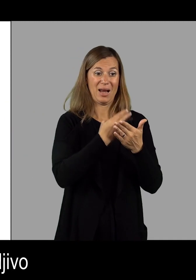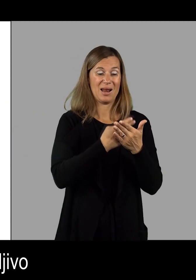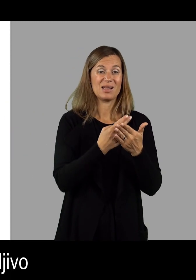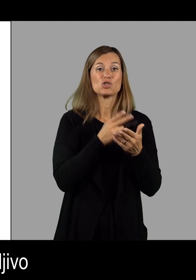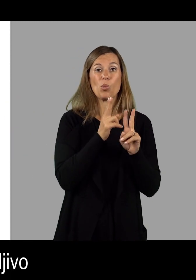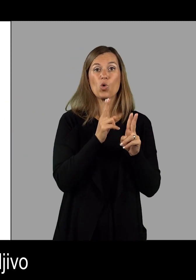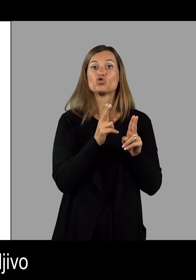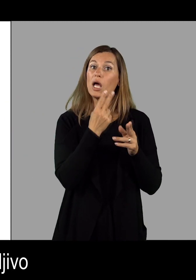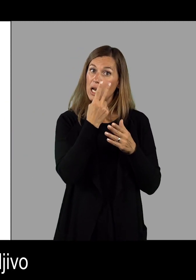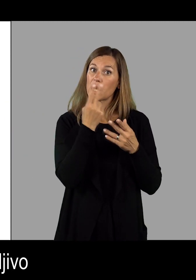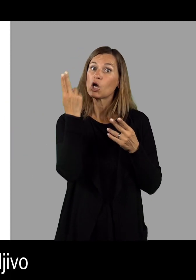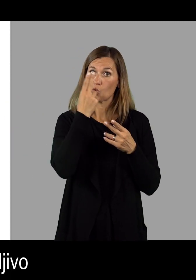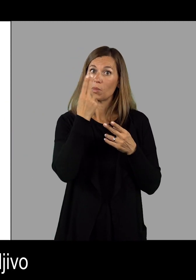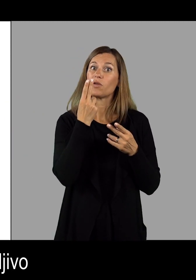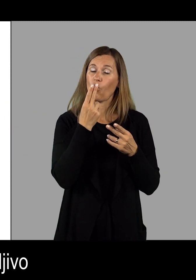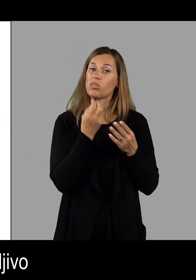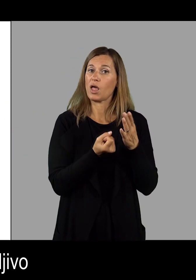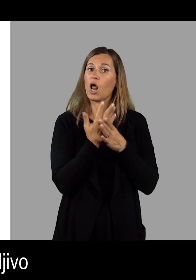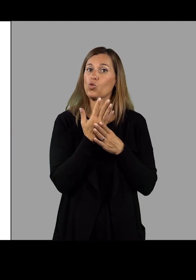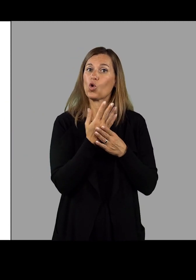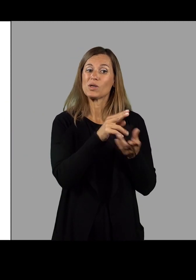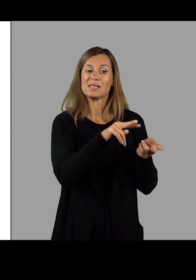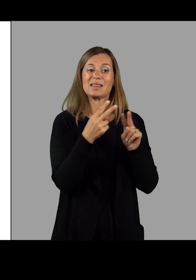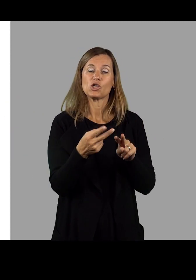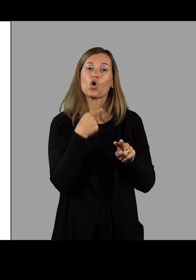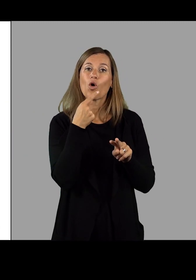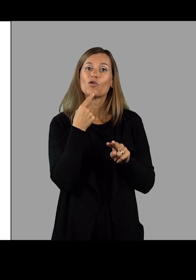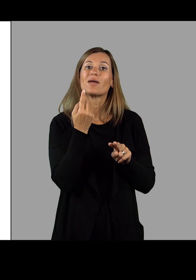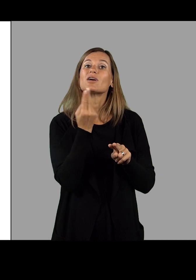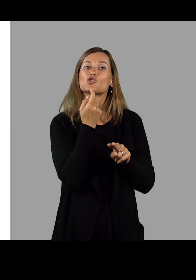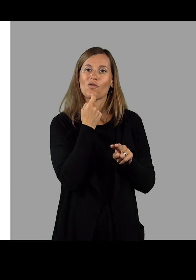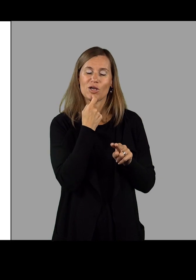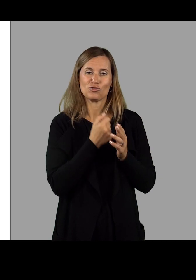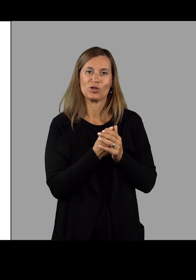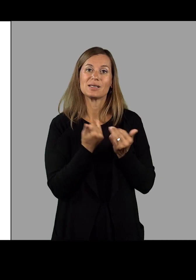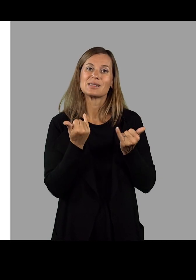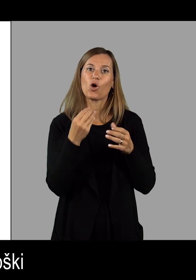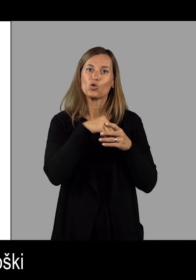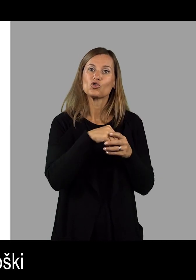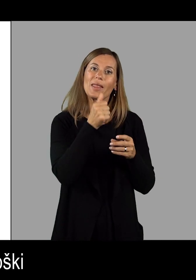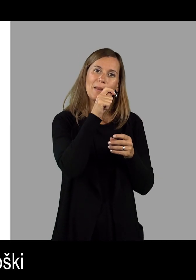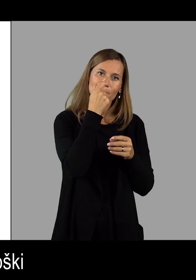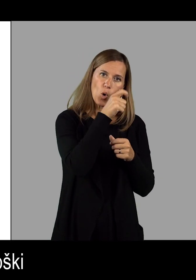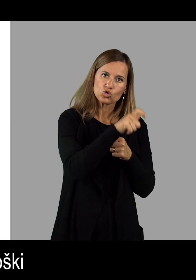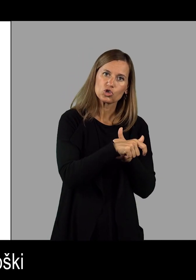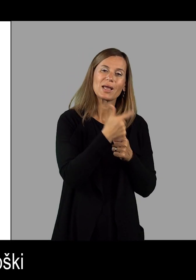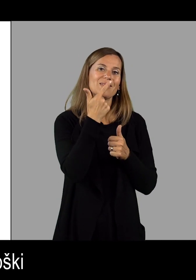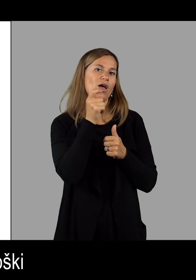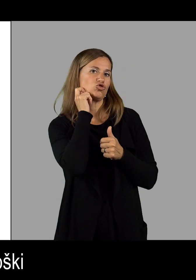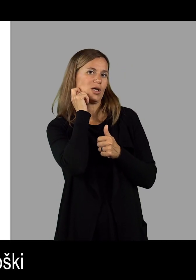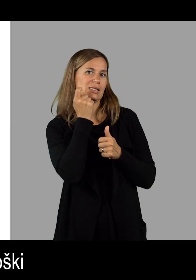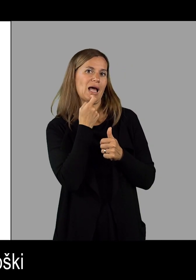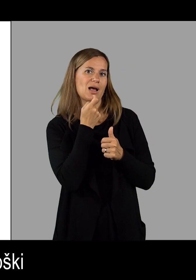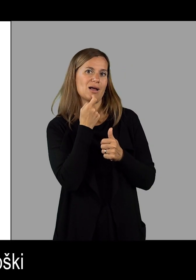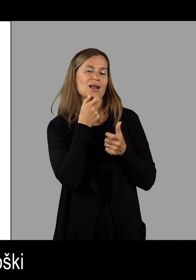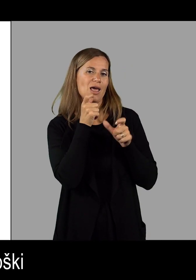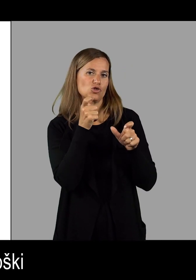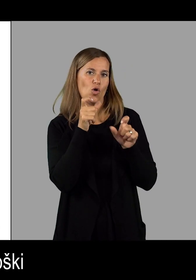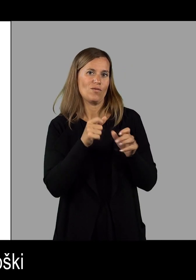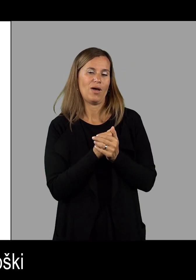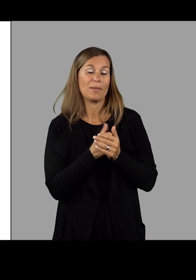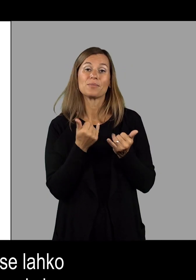E-bralec omogoča razumljivo in dokaj naravno sintezo govora v slovenščini. Trenutno vključuje en moški in dva ženska